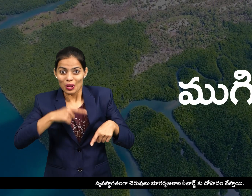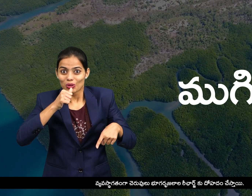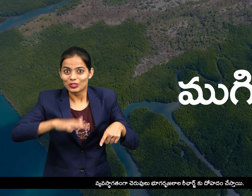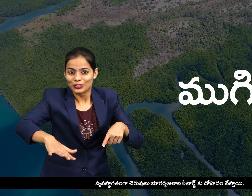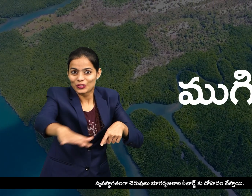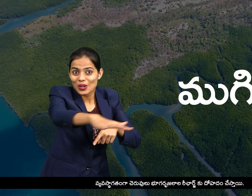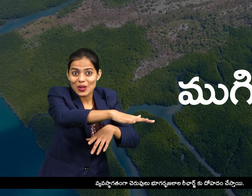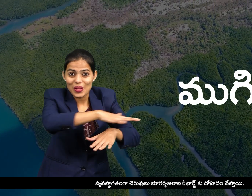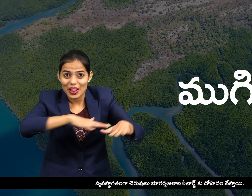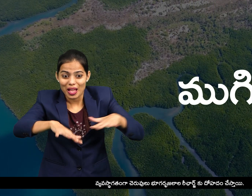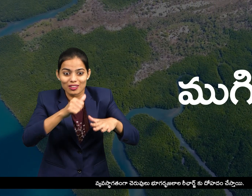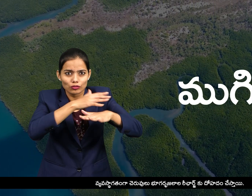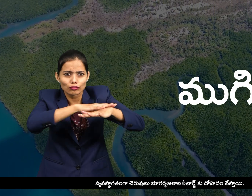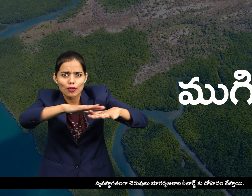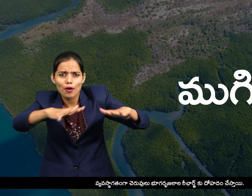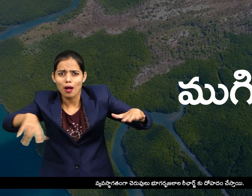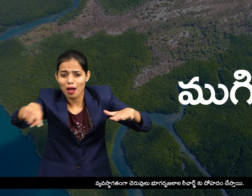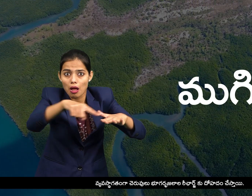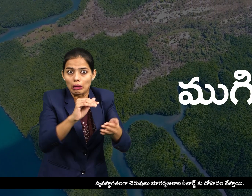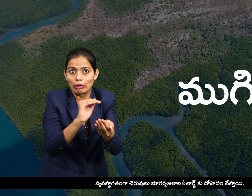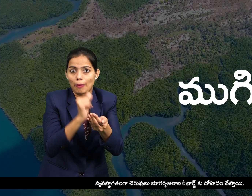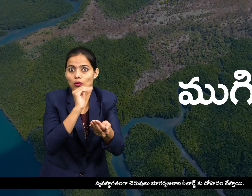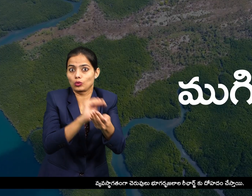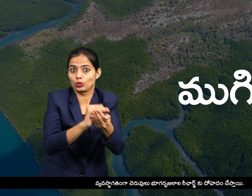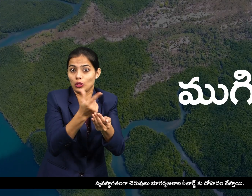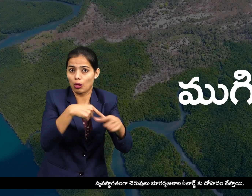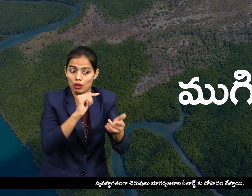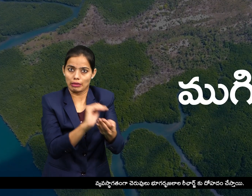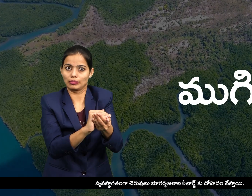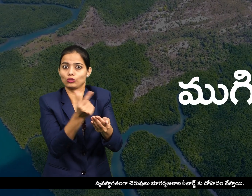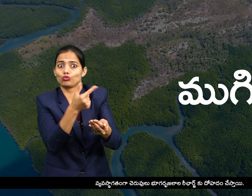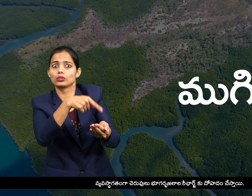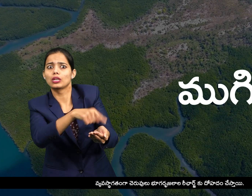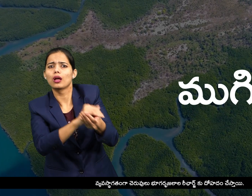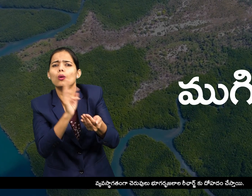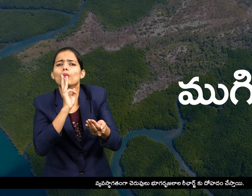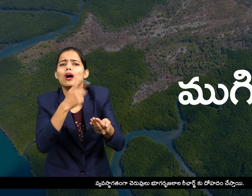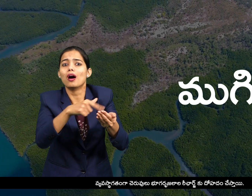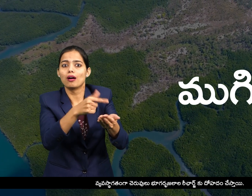వ్యవస్థాగతంగా చెరువులు భూగర్భ జలాల రీఛార్జ్కు దోహదం చేస్తాయి.